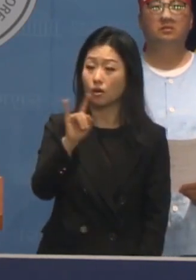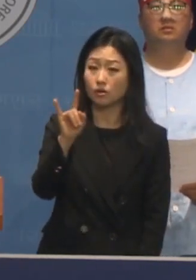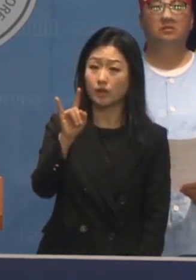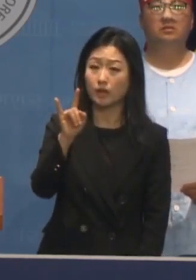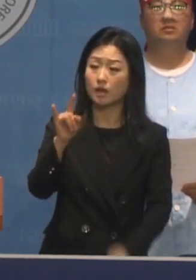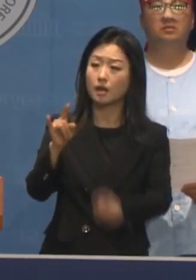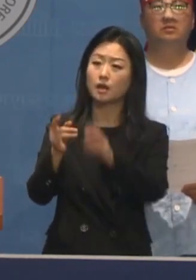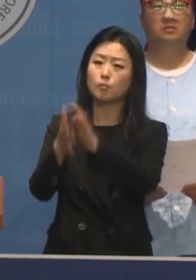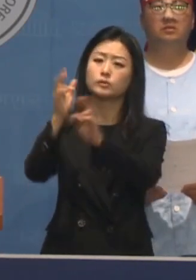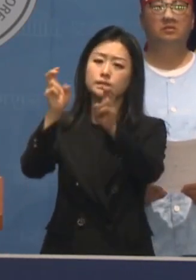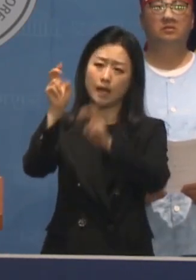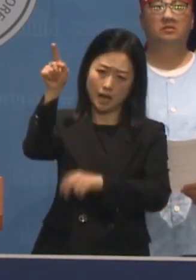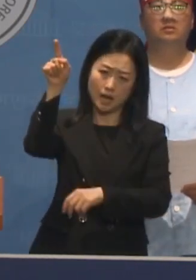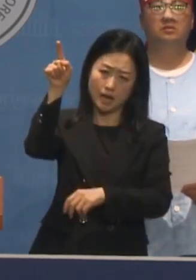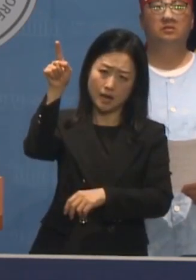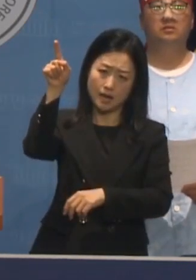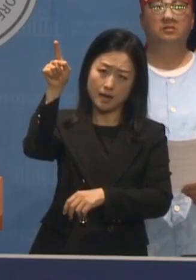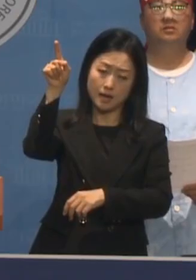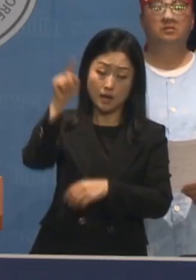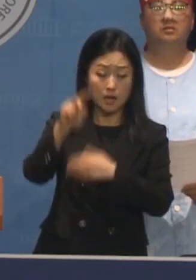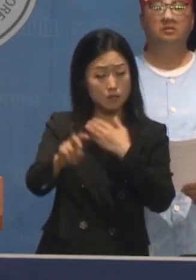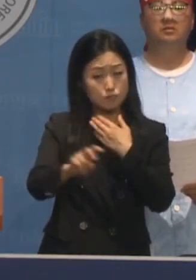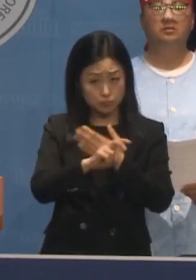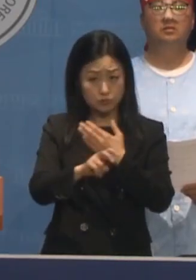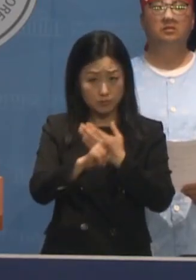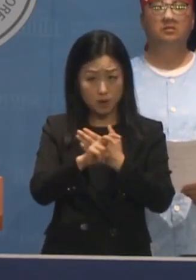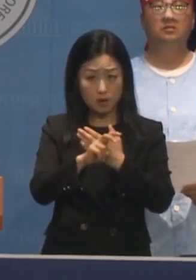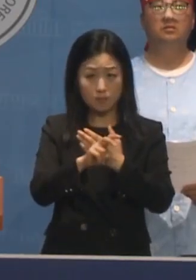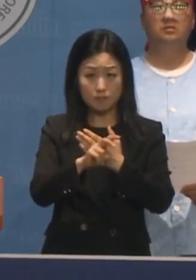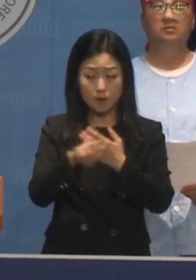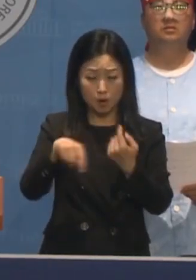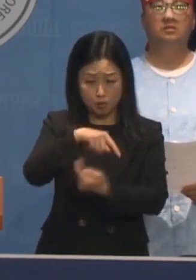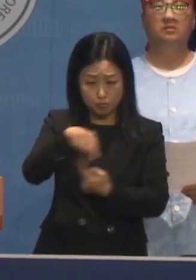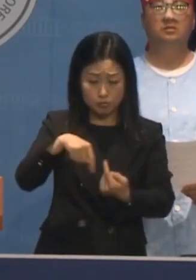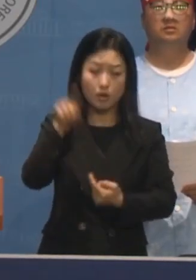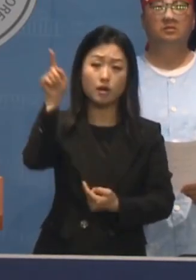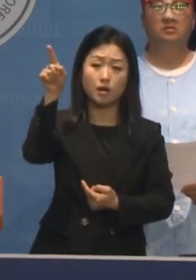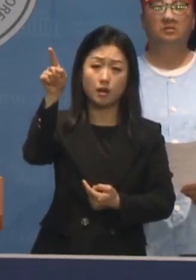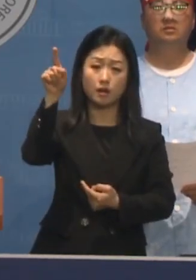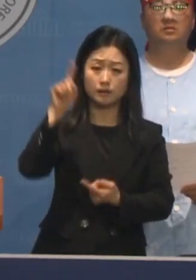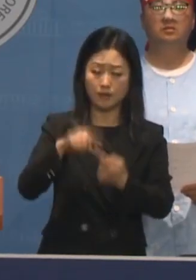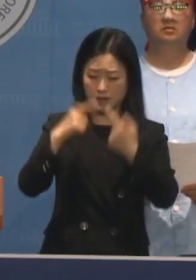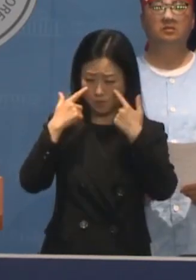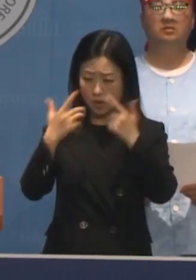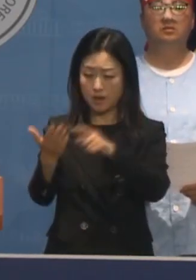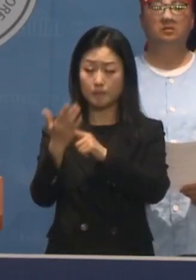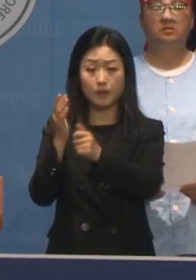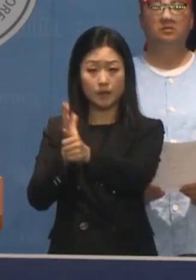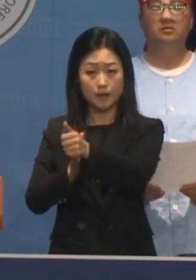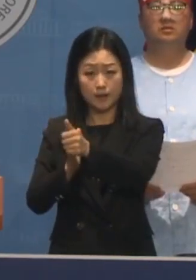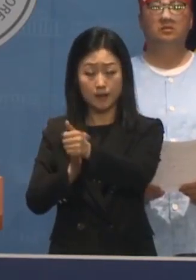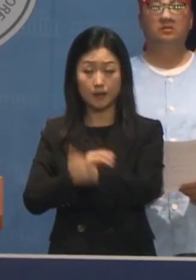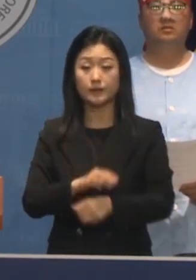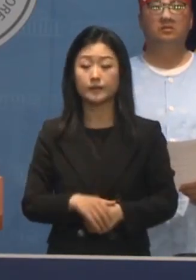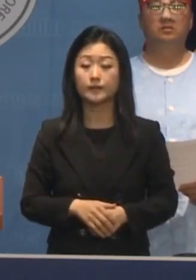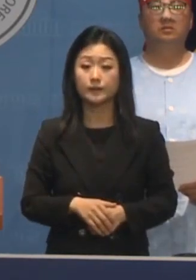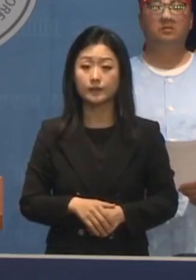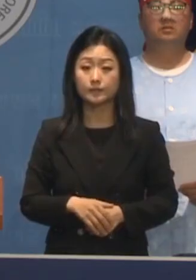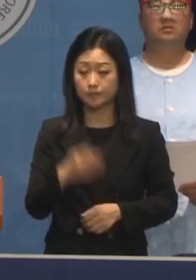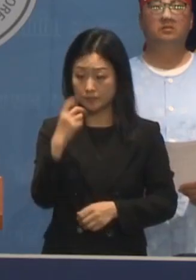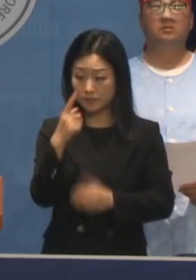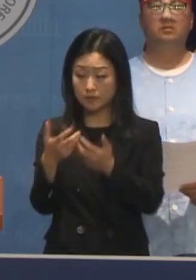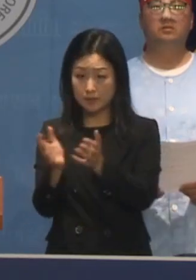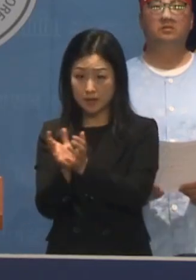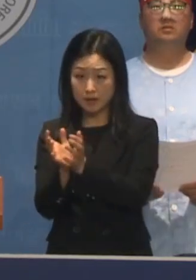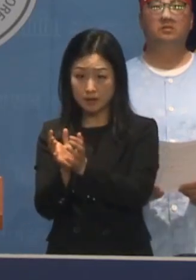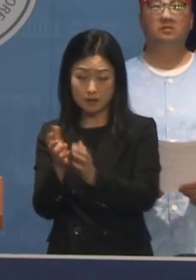말고는 없을 것이다. 불법적 인력 운용의 진상을 밝혀야 한다. 현대중공업은 경비대